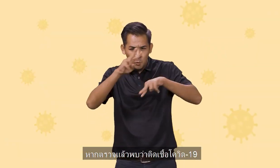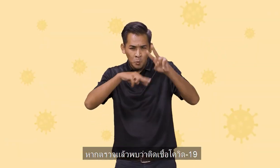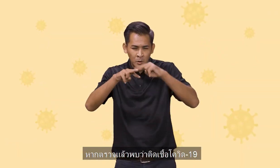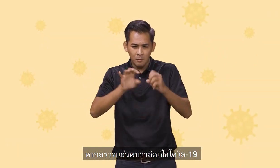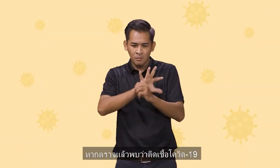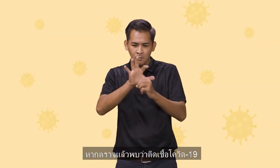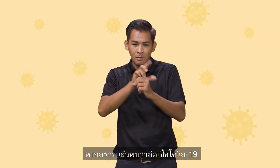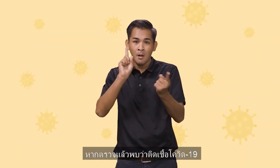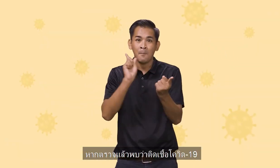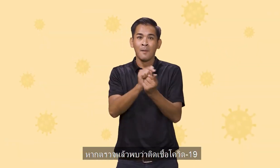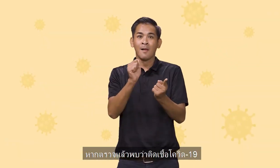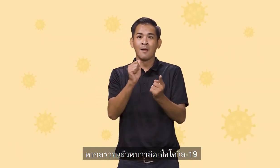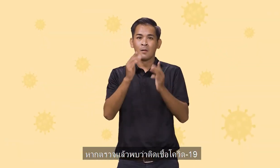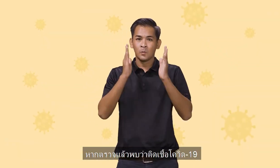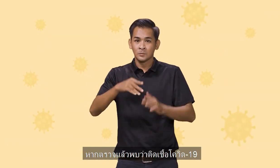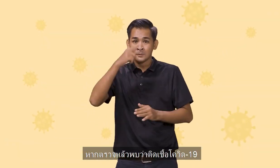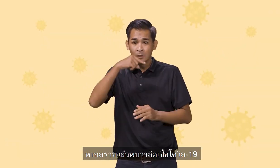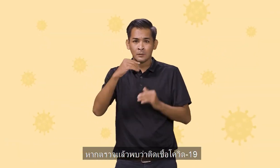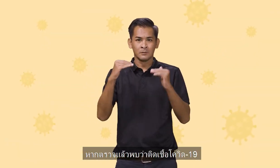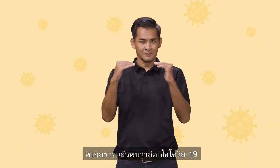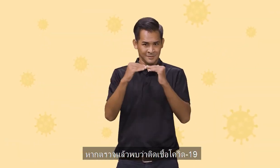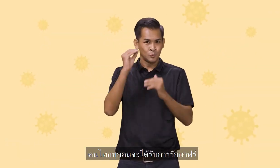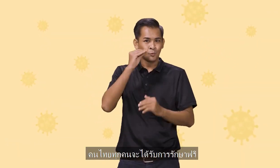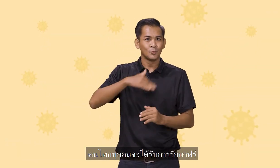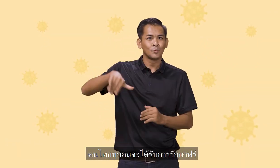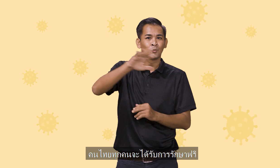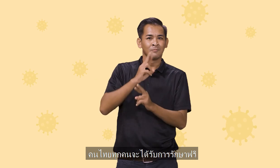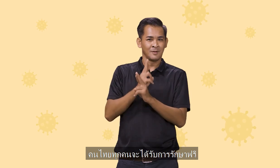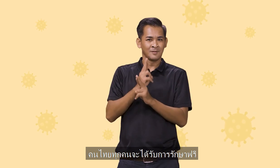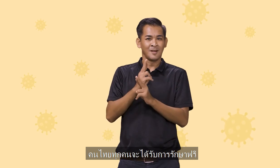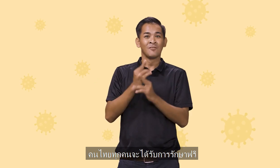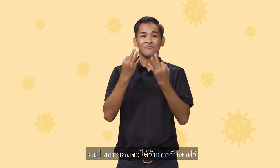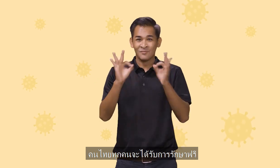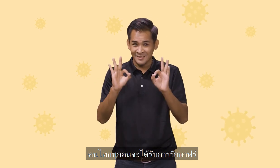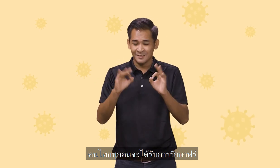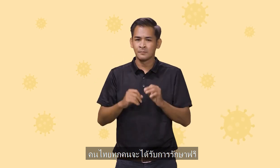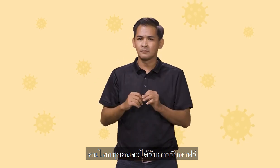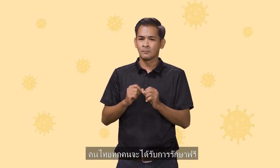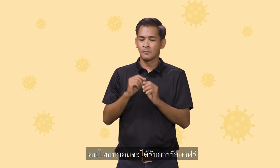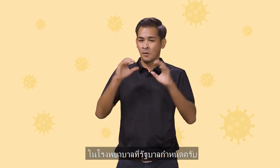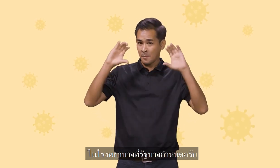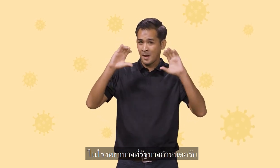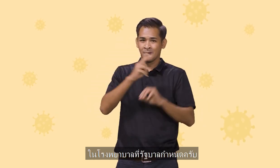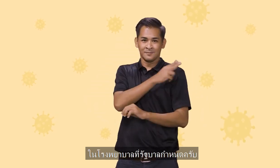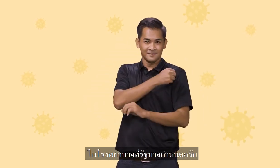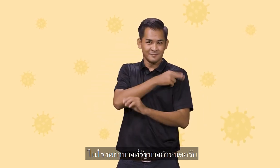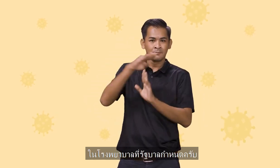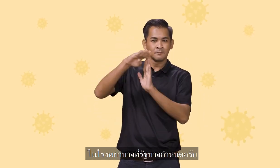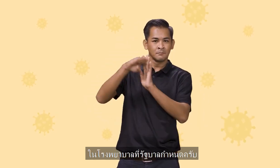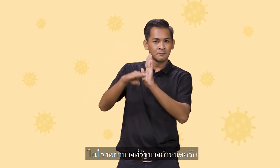ากตรวจแล้วพบว่าติดเชื้อโควิด-19 คนไทยทุกคนจะได้รับการรักษาฟรีในโรงพยาบาลที่รัฐบาลกำ